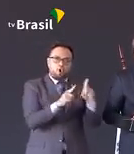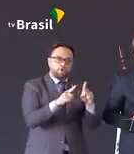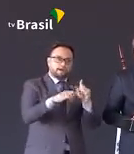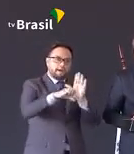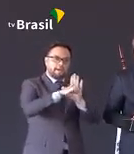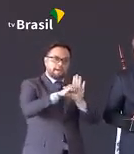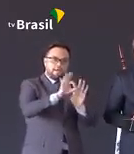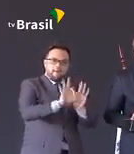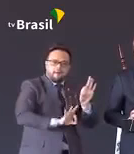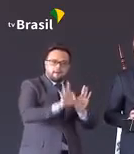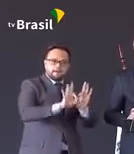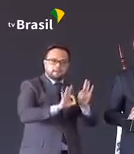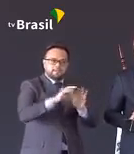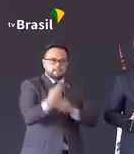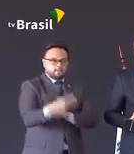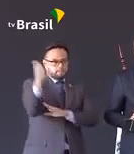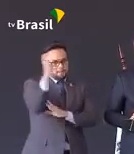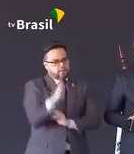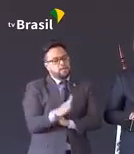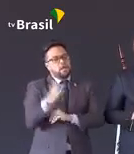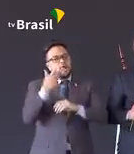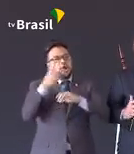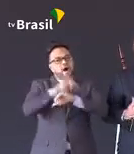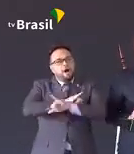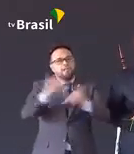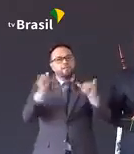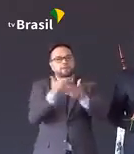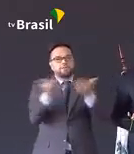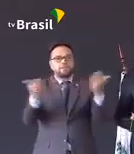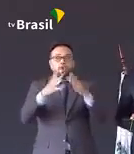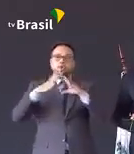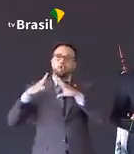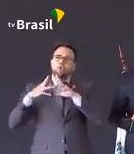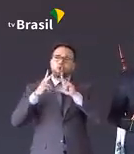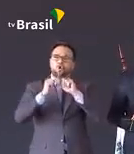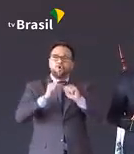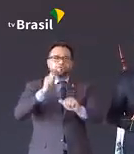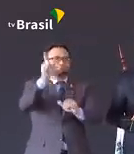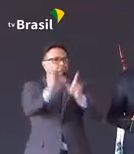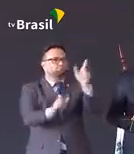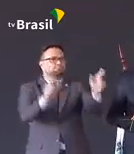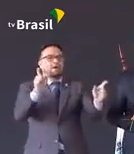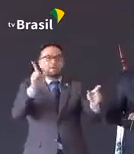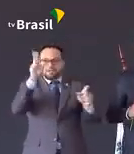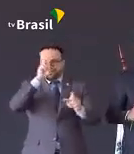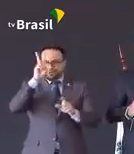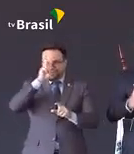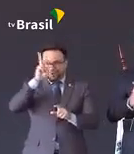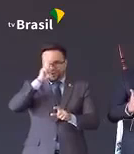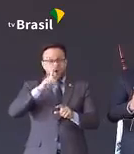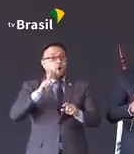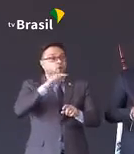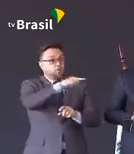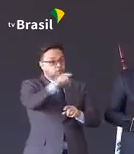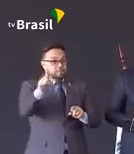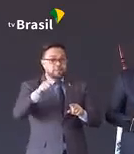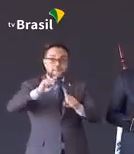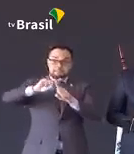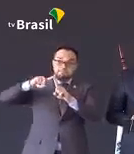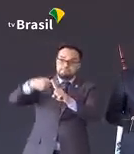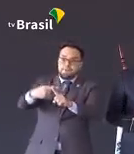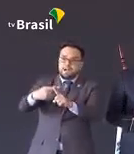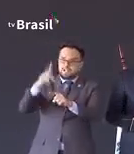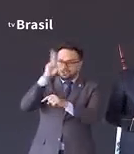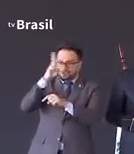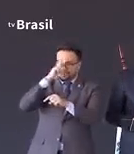em nosso país. E o que eu tenho a dizer a vocês, todos nós temos uma história para contar. A partir de agora você tem mais uma para contar.